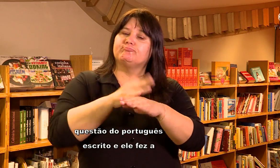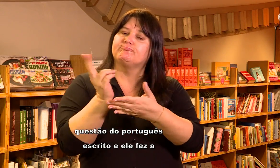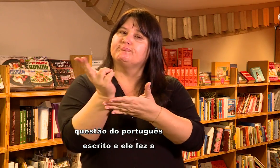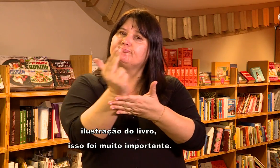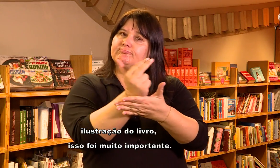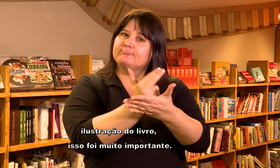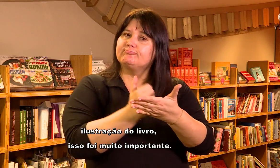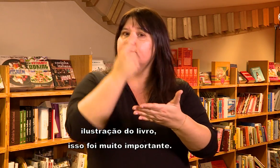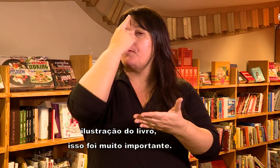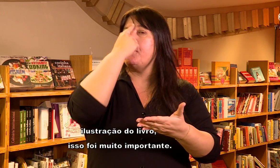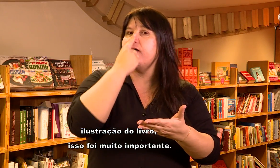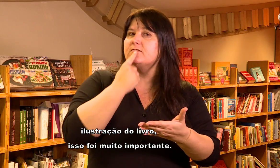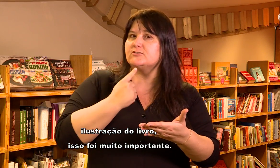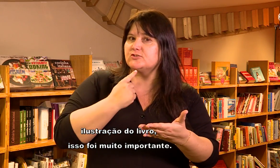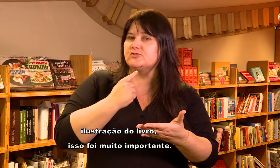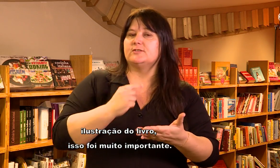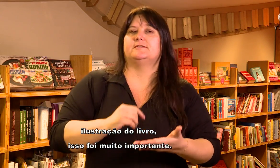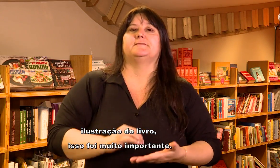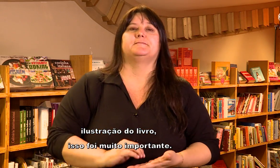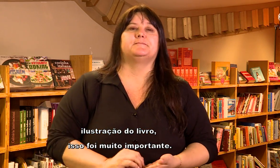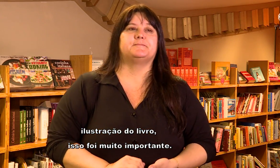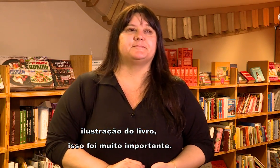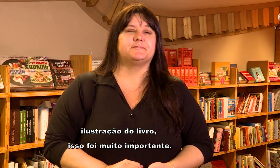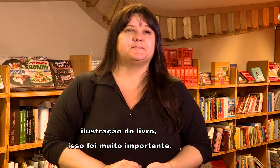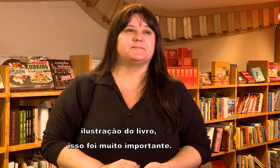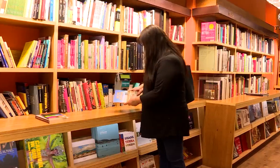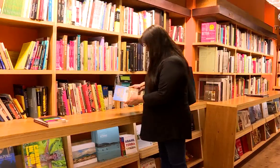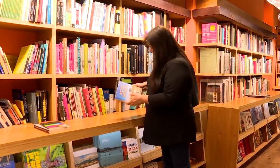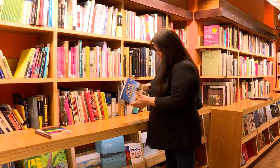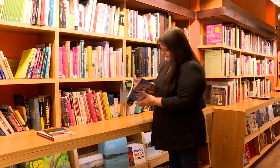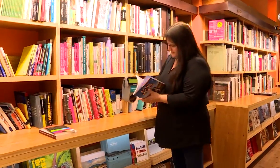fez a ilustração do livro. Isso foi muito importante.